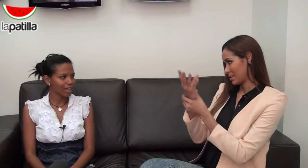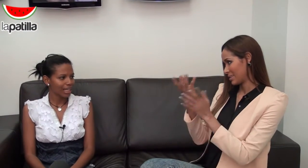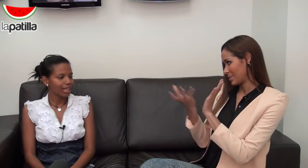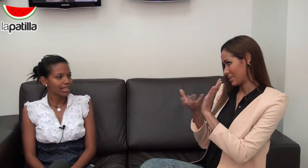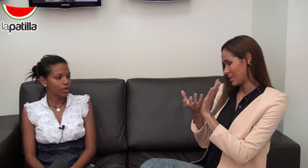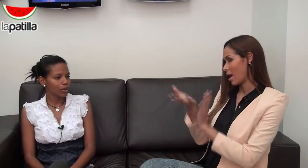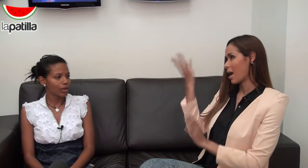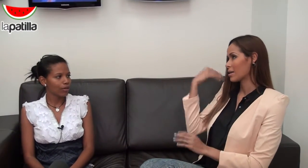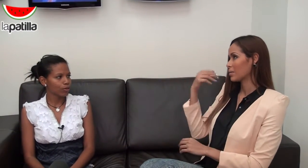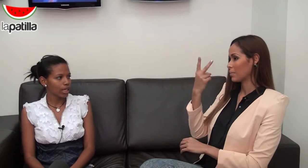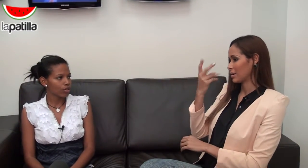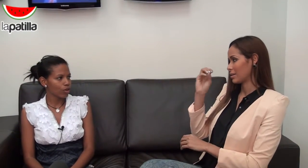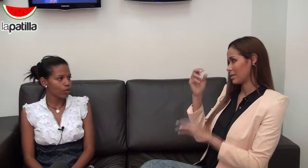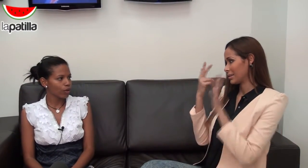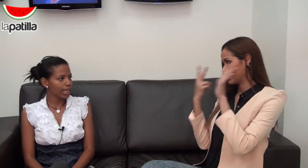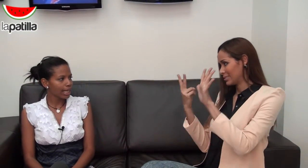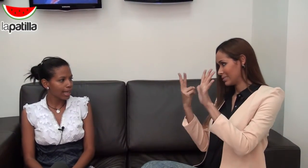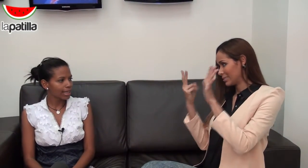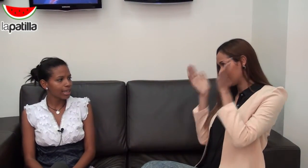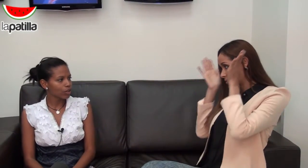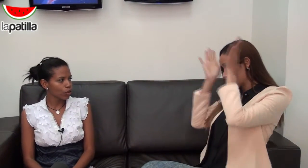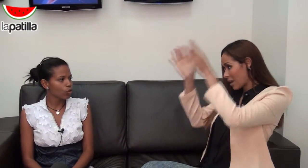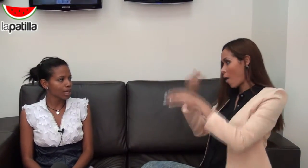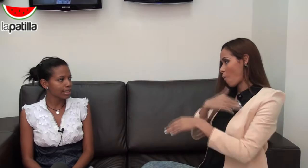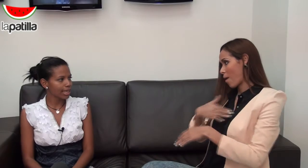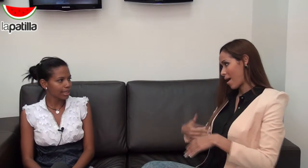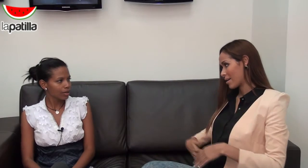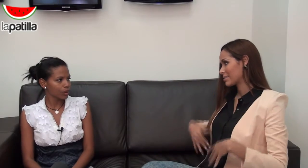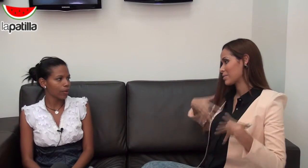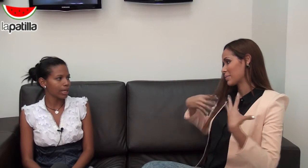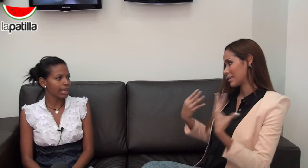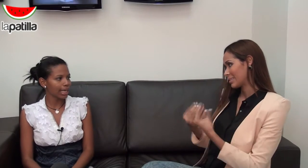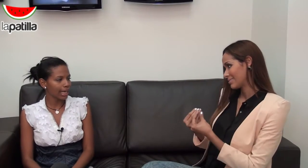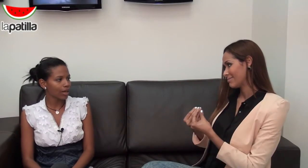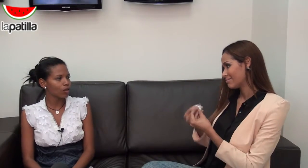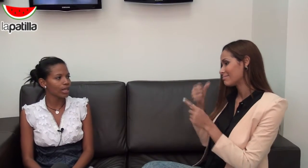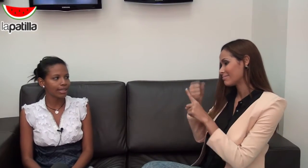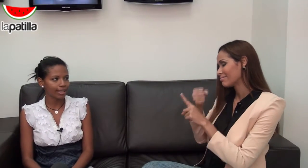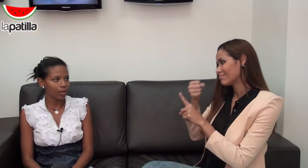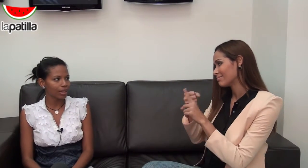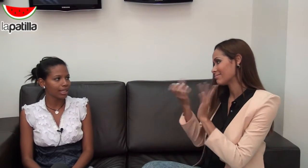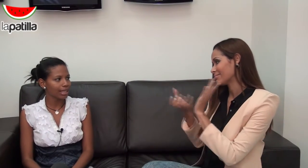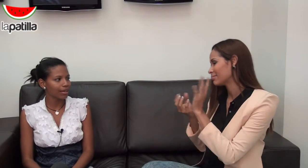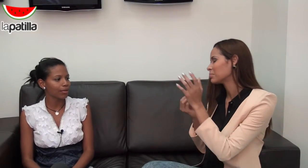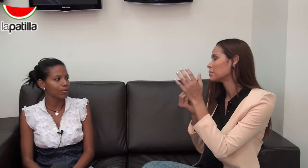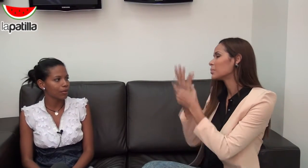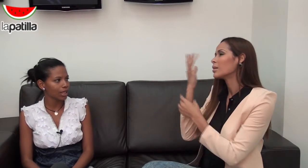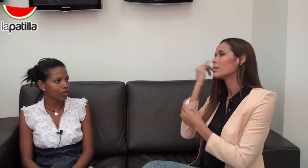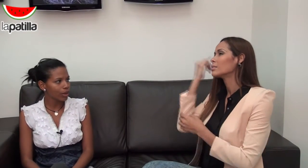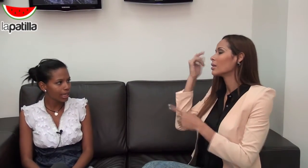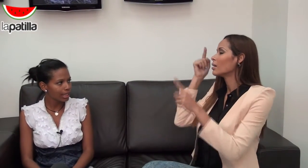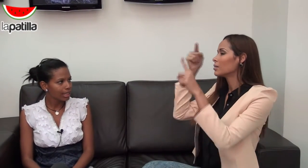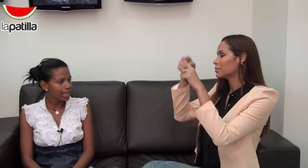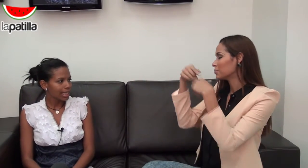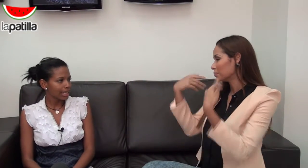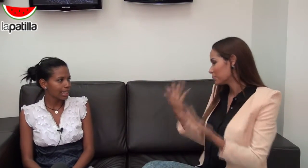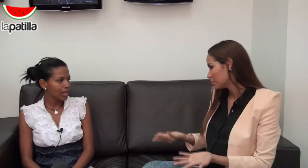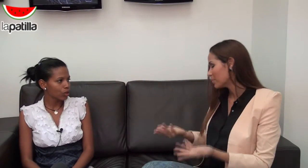Sí, bueno, la fundación fue creada en el año 2007, una vez que ganó el certamen de Miss Venezuela. Y esto